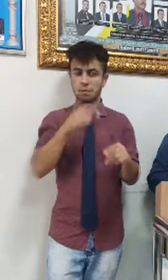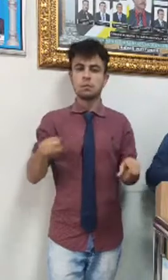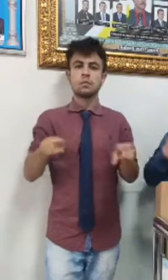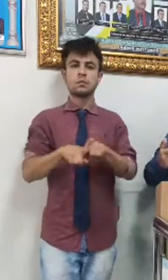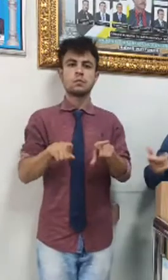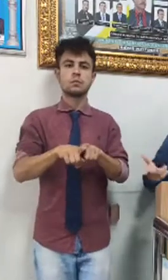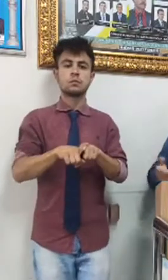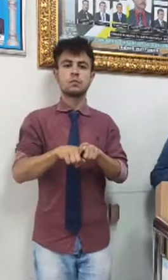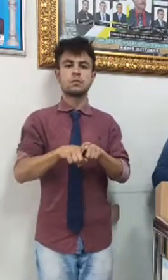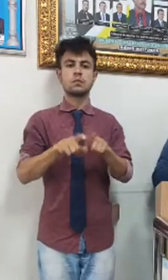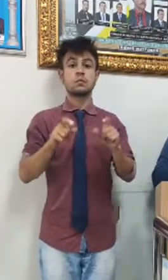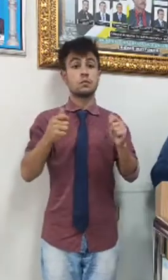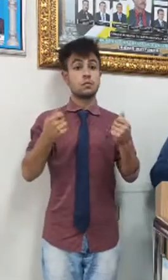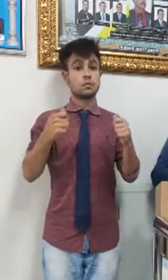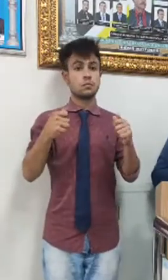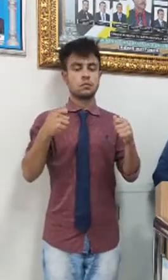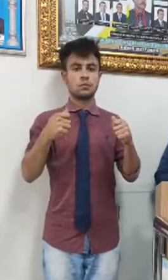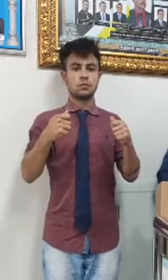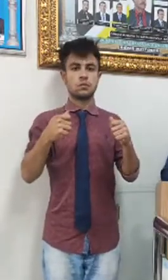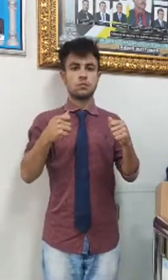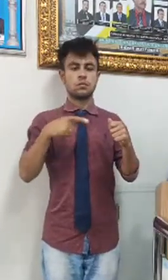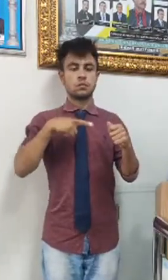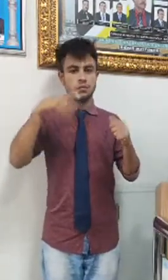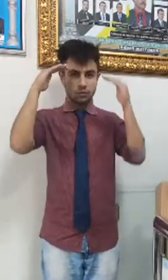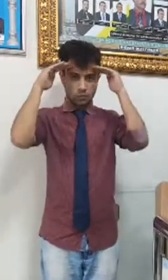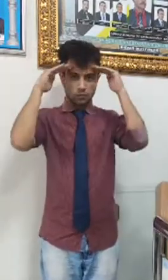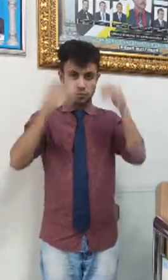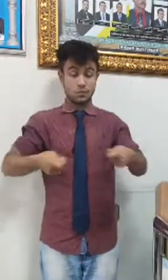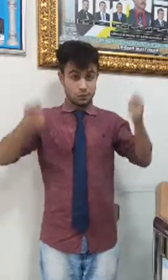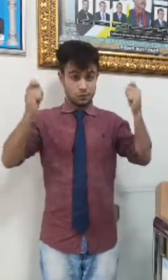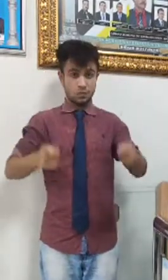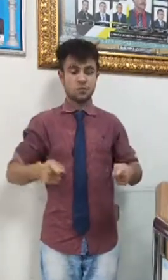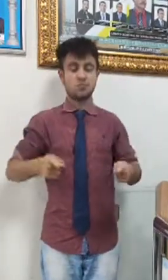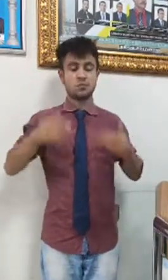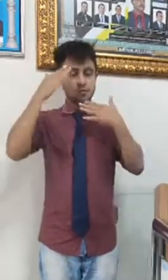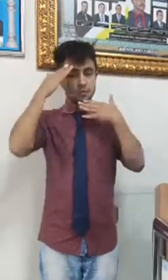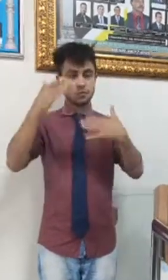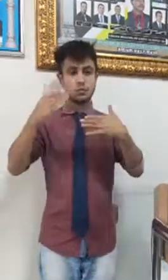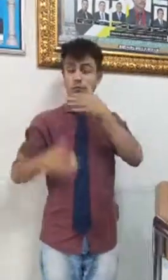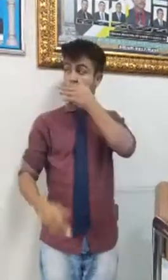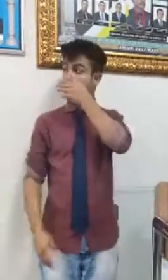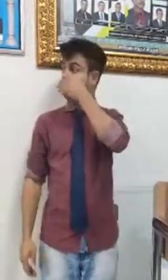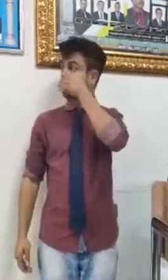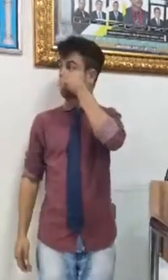que realmente precisa. Muito obrigado. Valeu, viu?